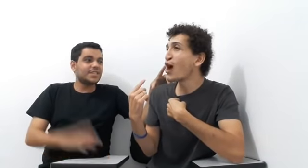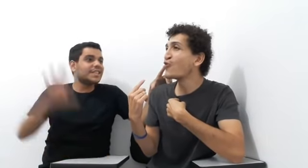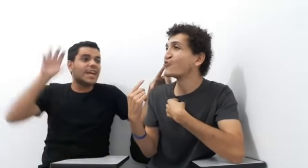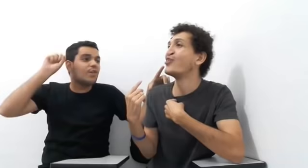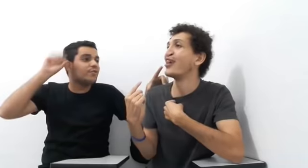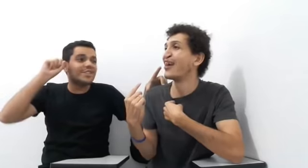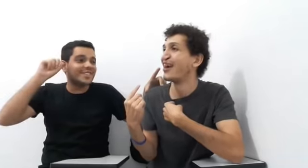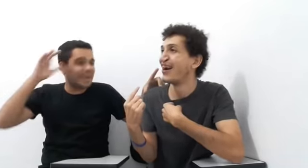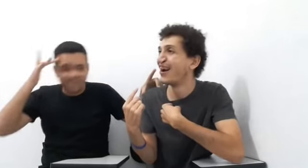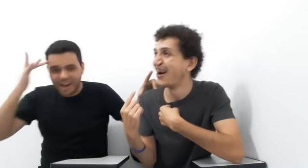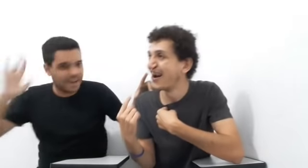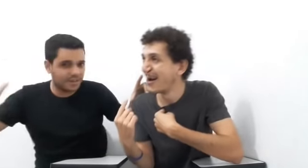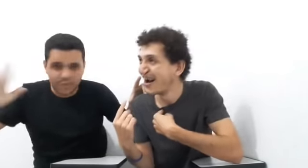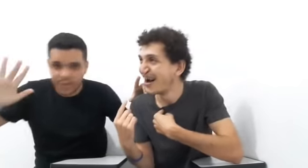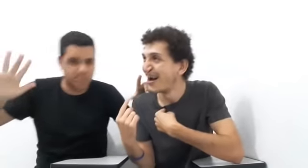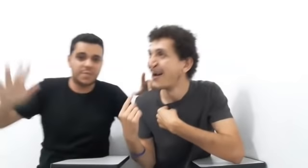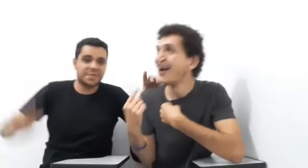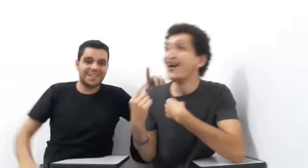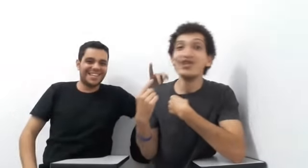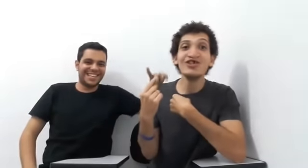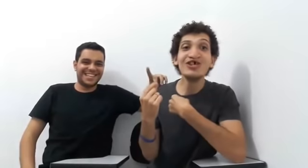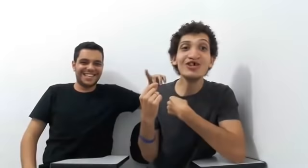Nem o ouvinte sabe falar, não se preocupe.